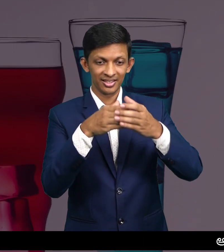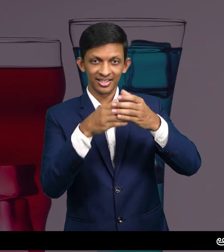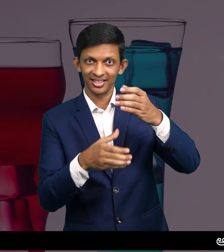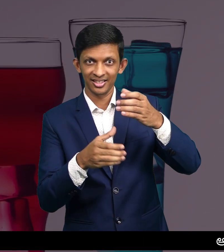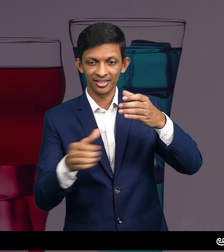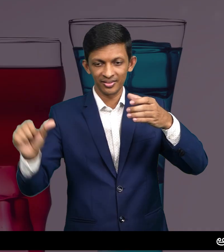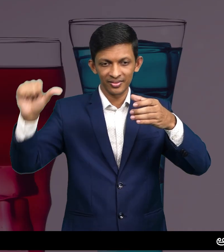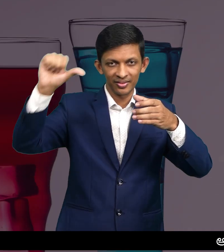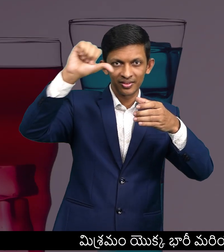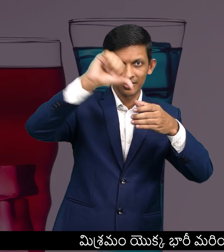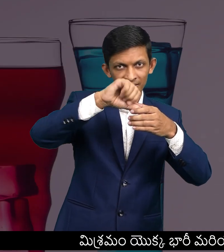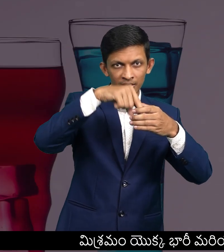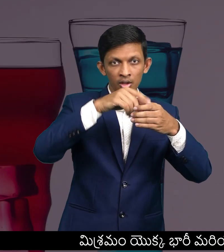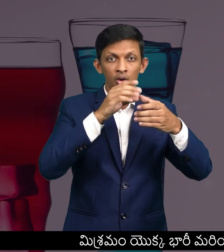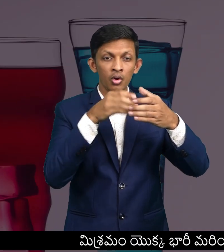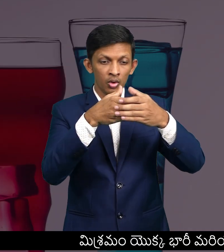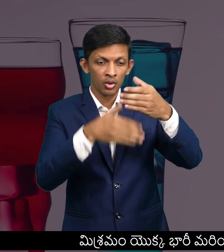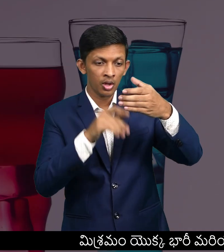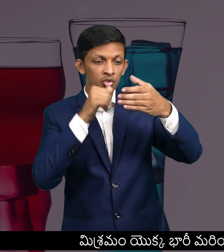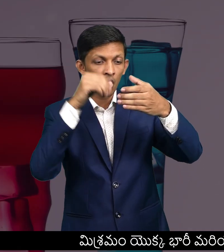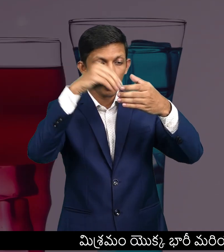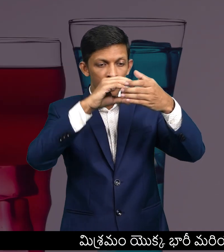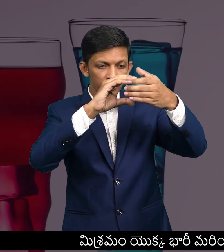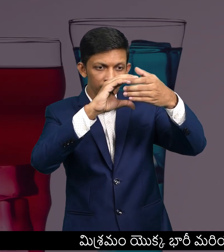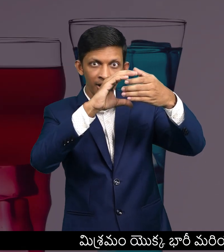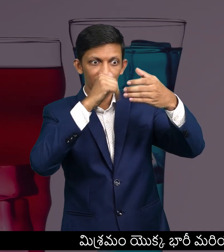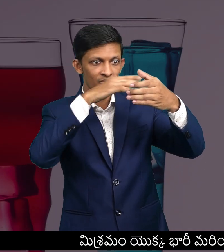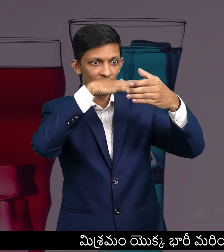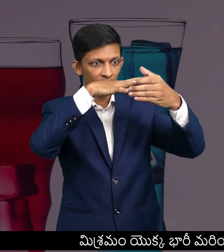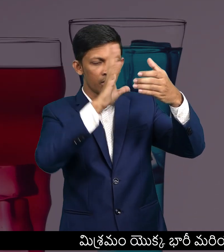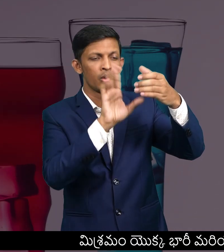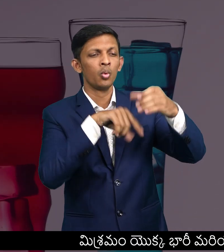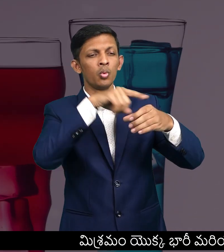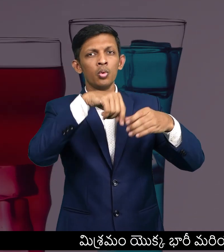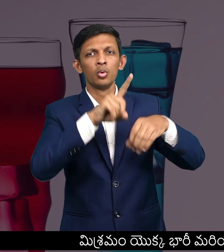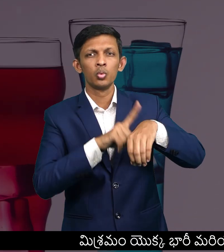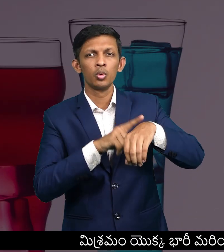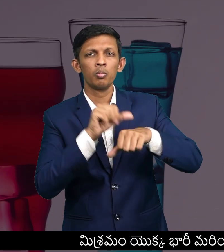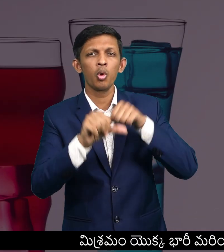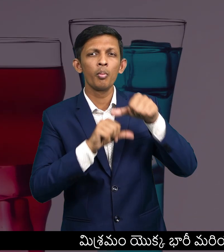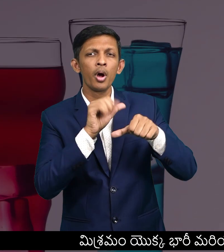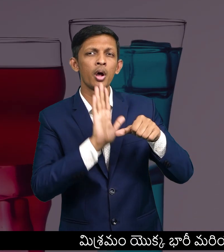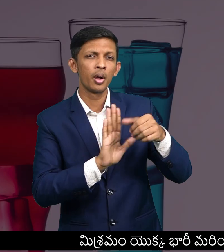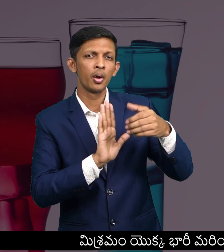అవక్షేపణ మిశ్రమం యొక్క భారీ మరియు కరగని భాగాలు స్థిరపడే ప్రక్రియ.